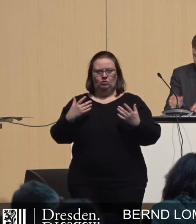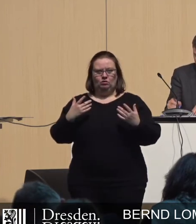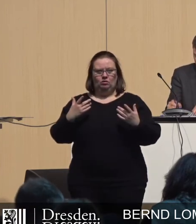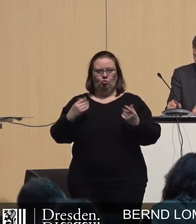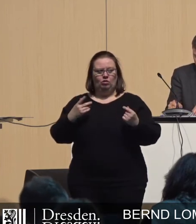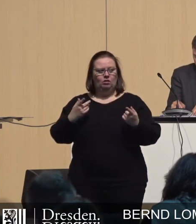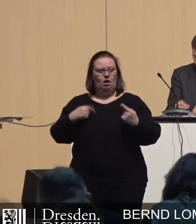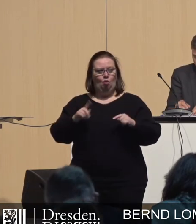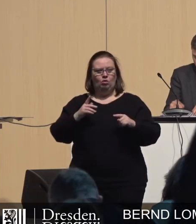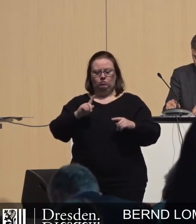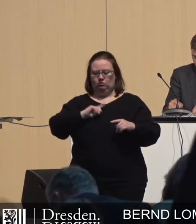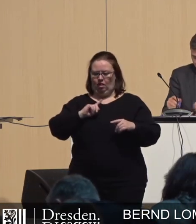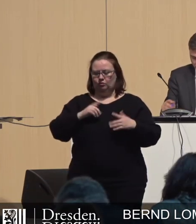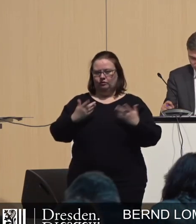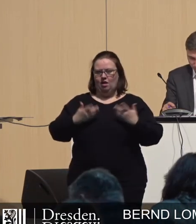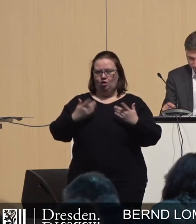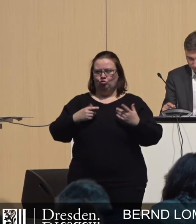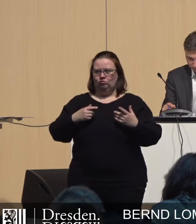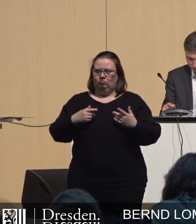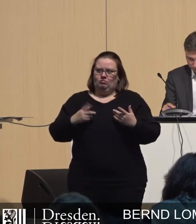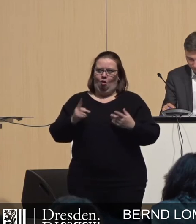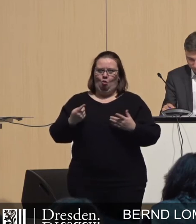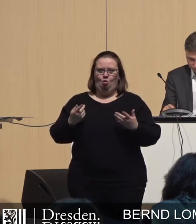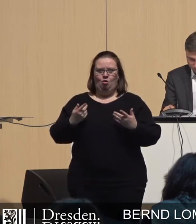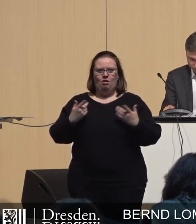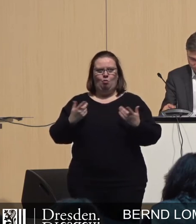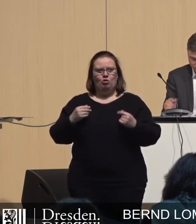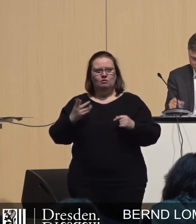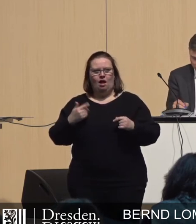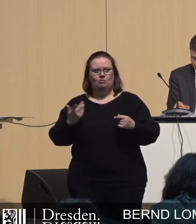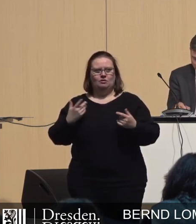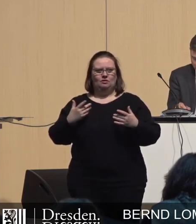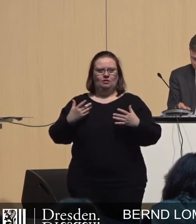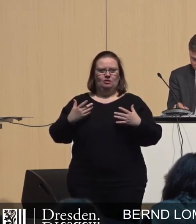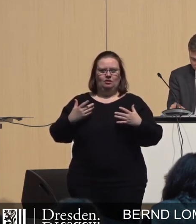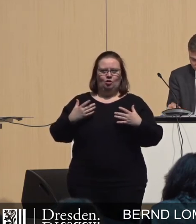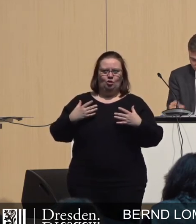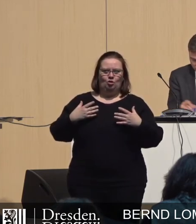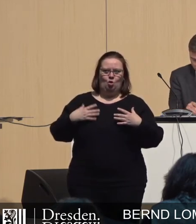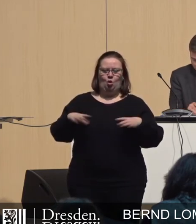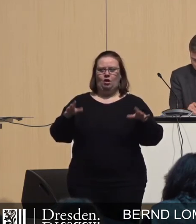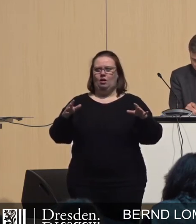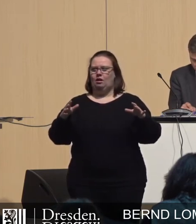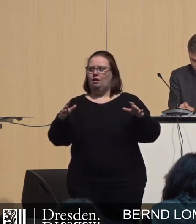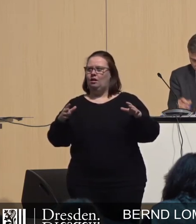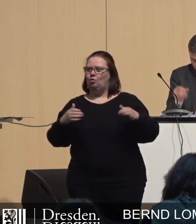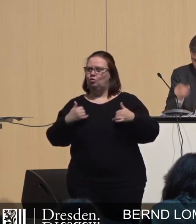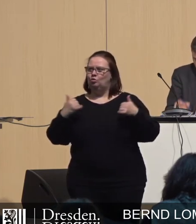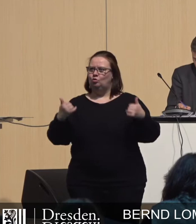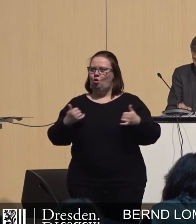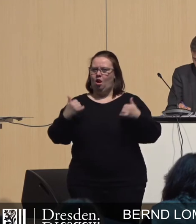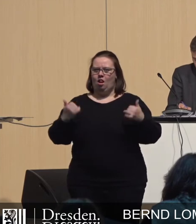meinem Ansehen, dass ich nicht unbedingt das Glück und die Seligkeit sehe, im